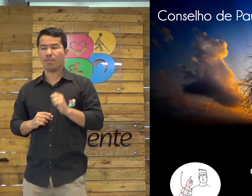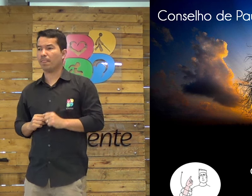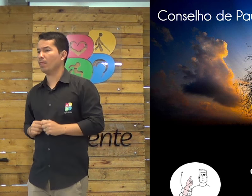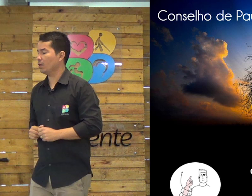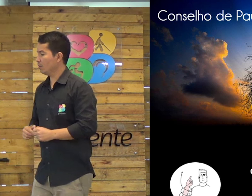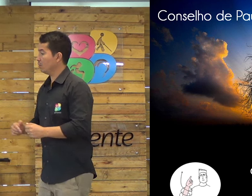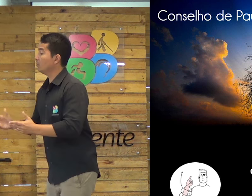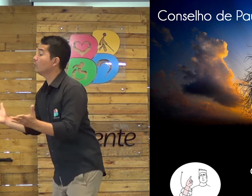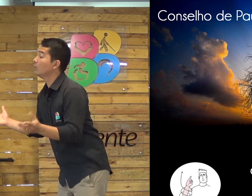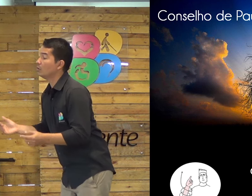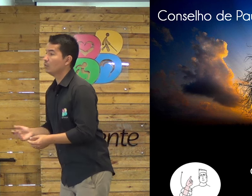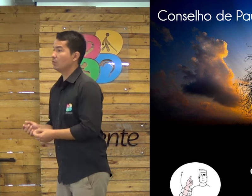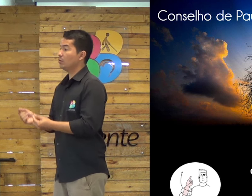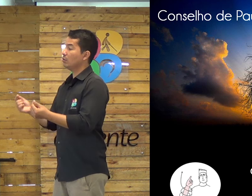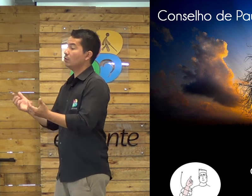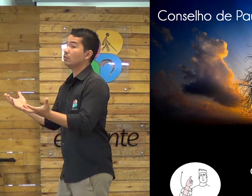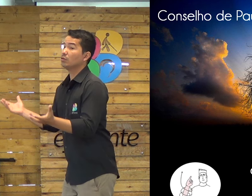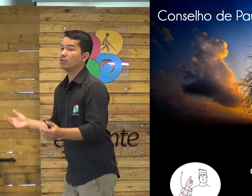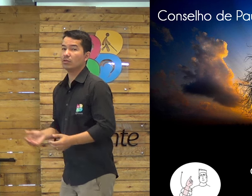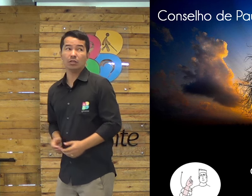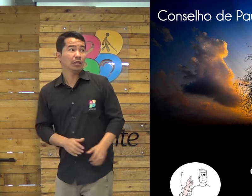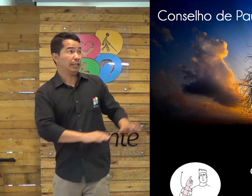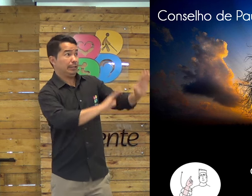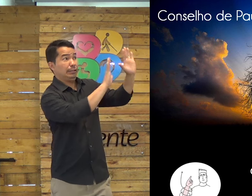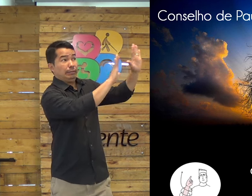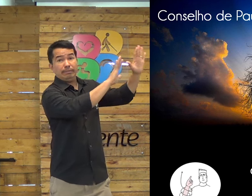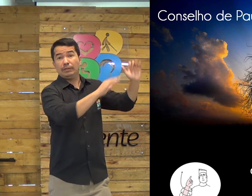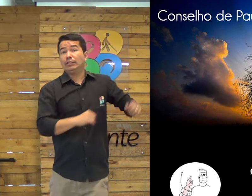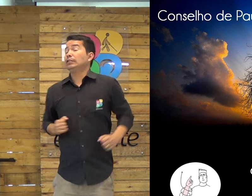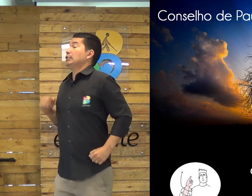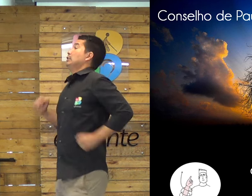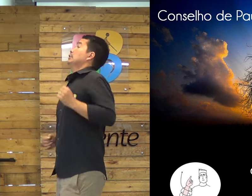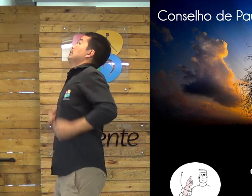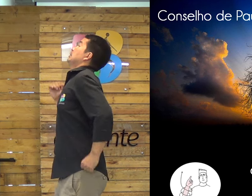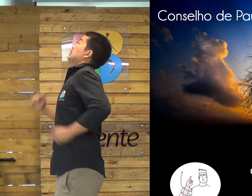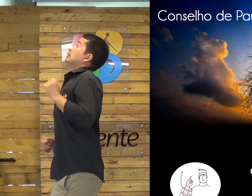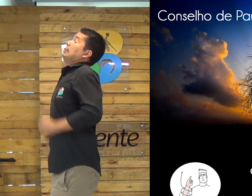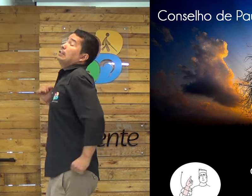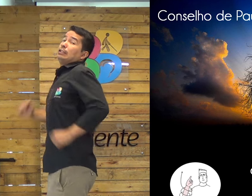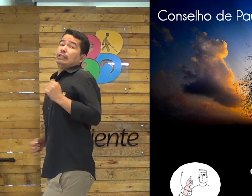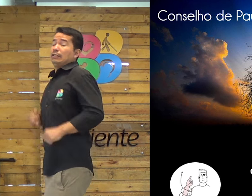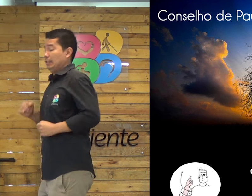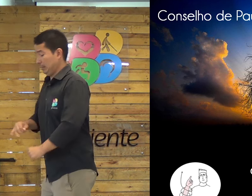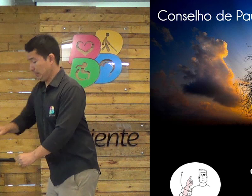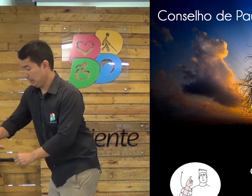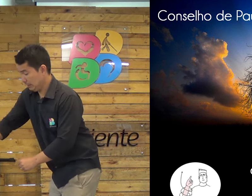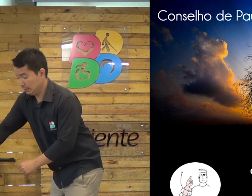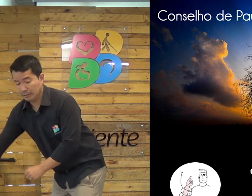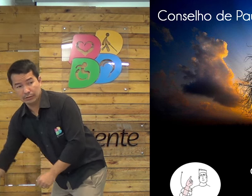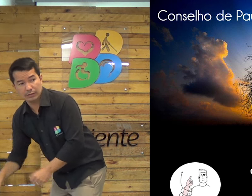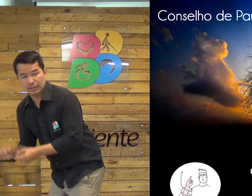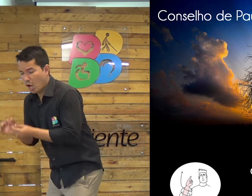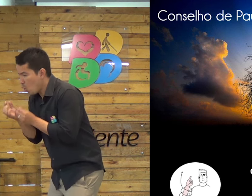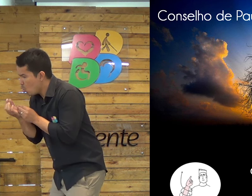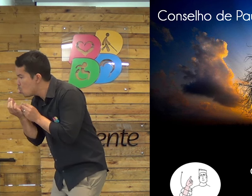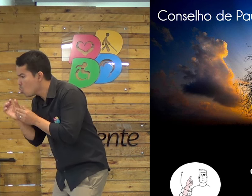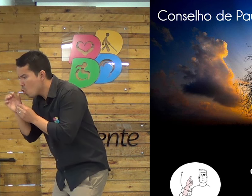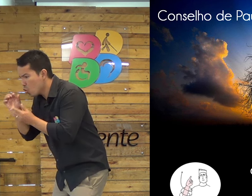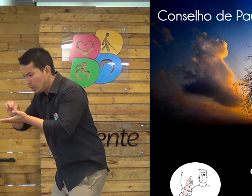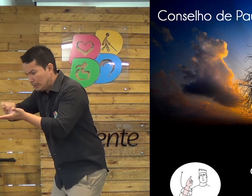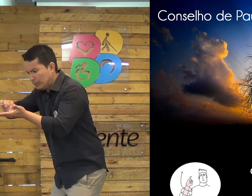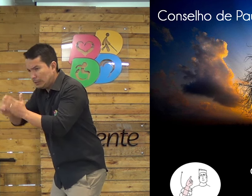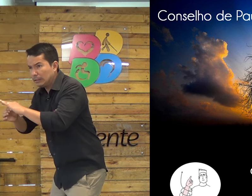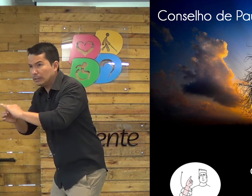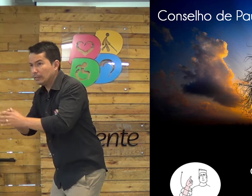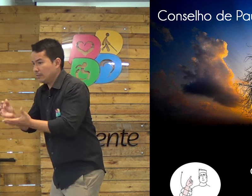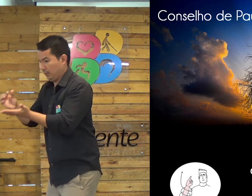volta o patrão e pergunta: cadê o dinheiro? Não, espera aí, espera aí. Foi lá, tem a árvore que tinha enterrado,